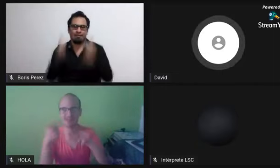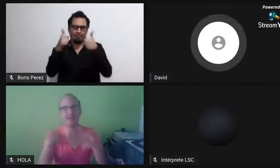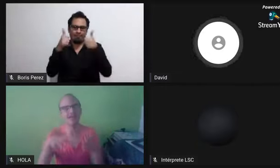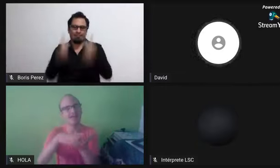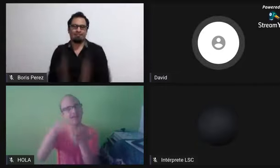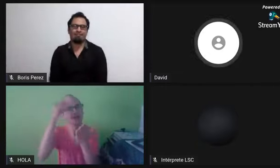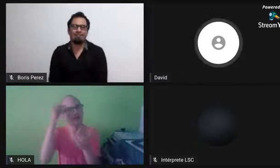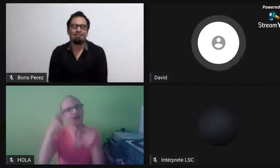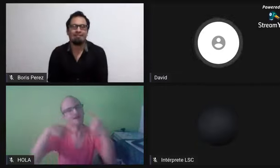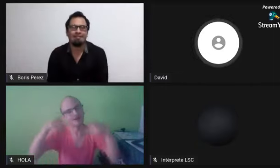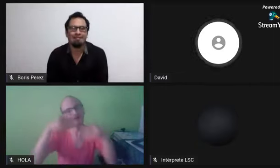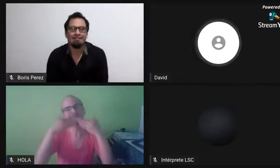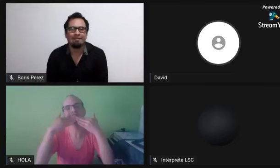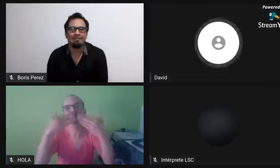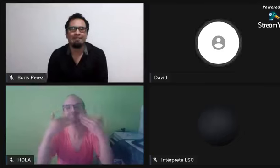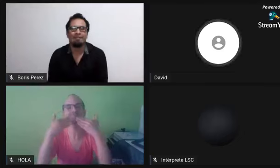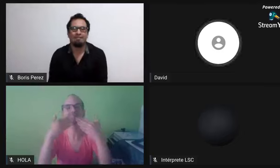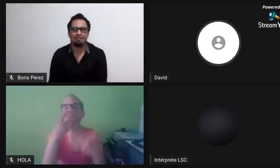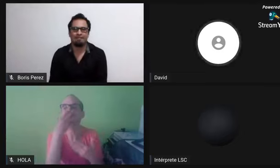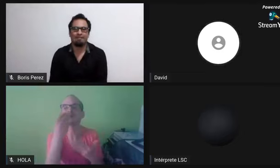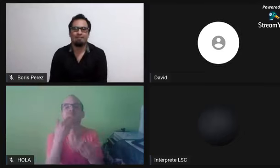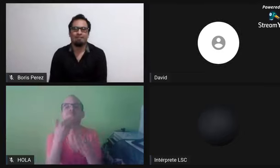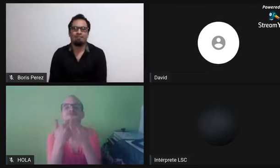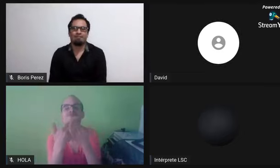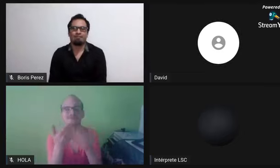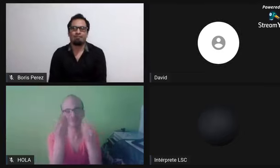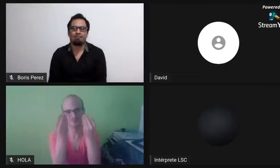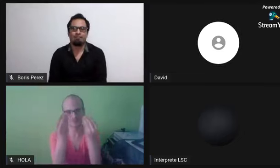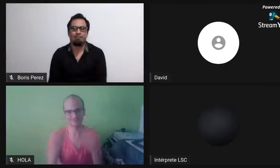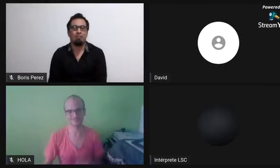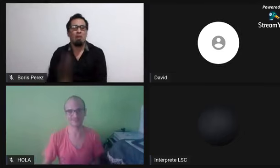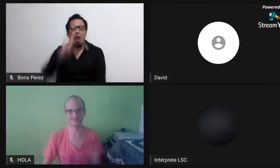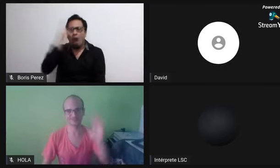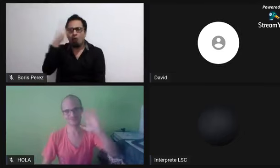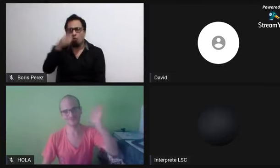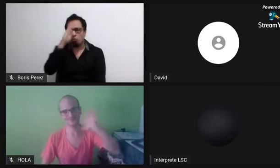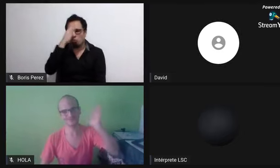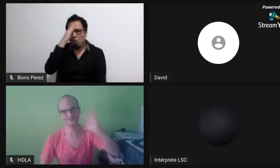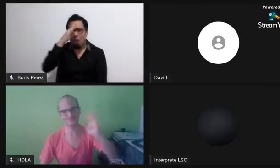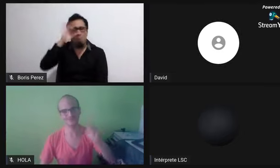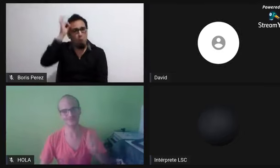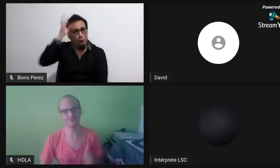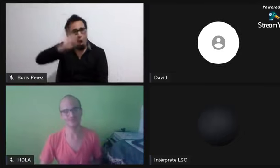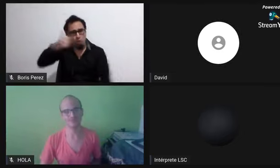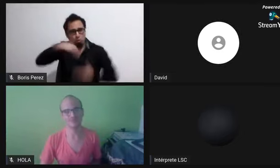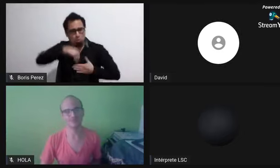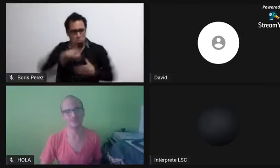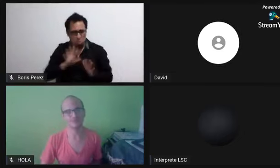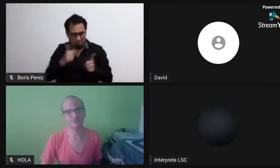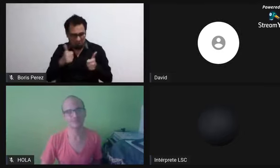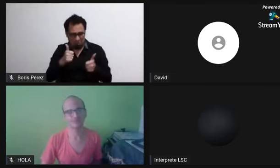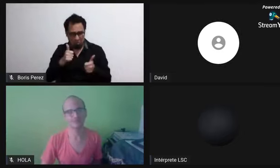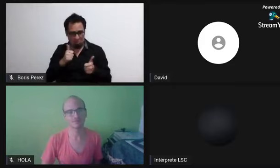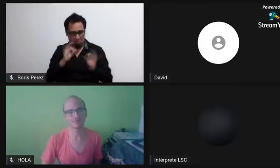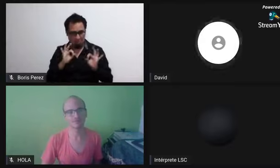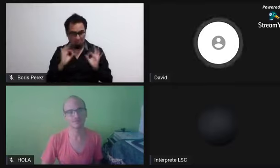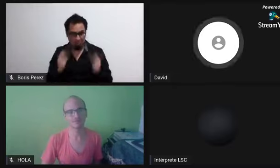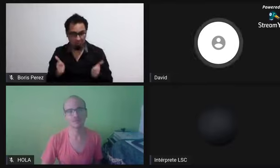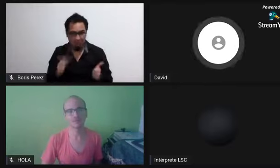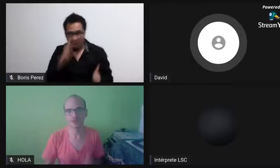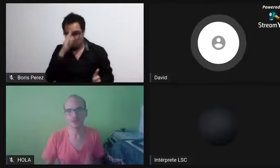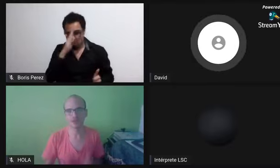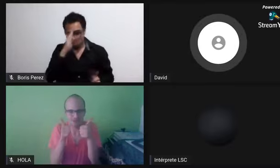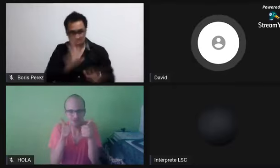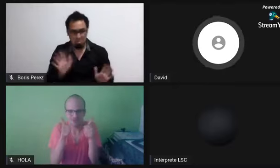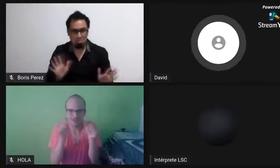de la liberación de la administración de la corona española. Muchísimas gracias, Boris. Aprendo mucho, mucho en estos espacios. Gracias. No hay